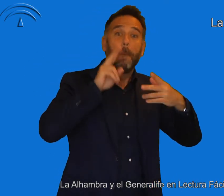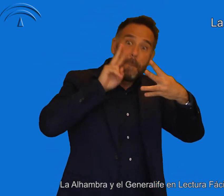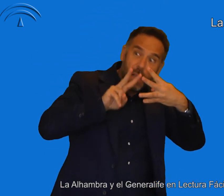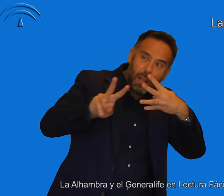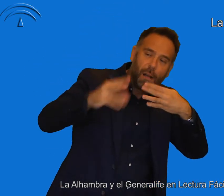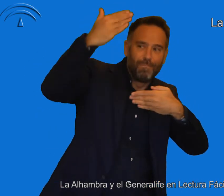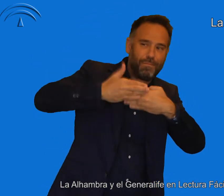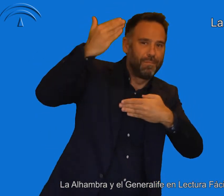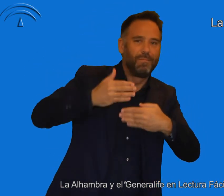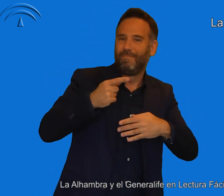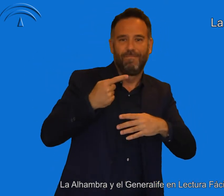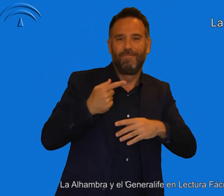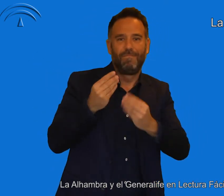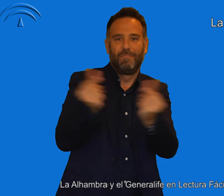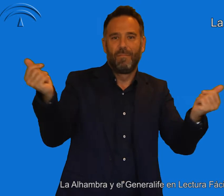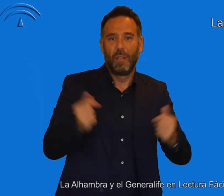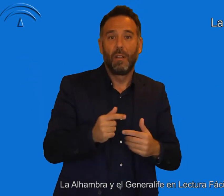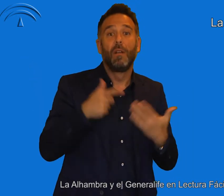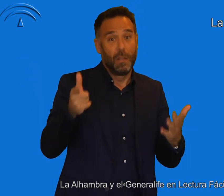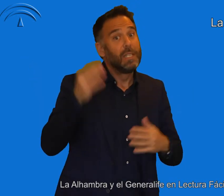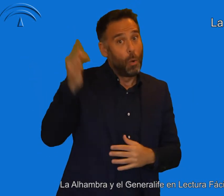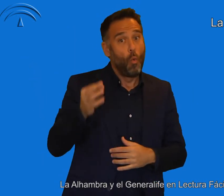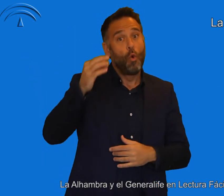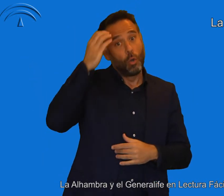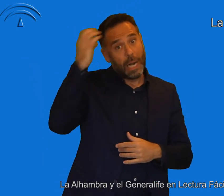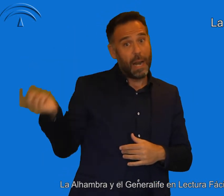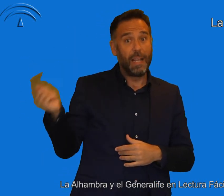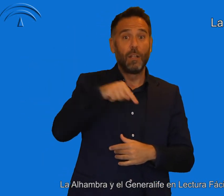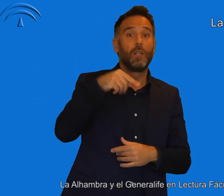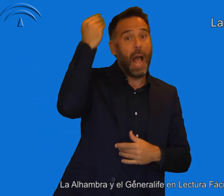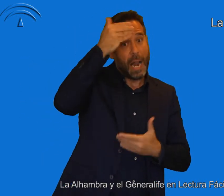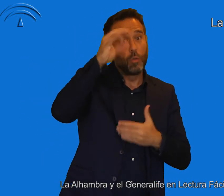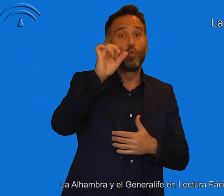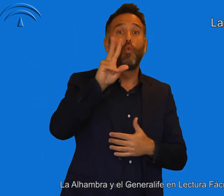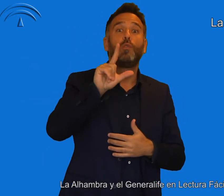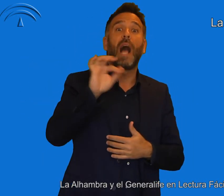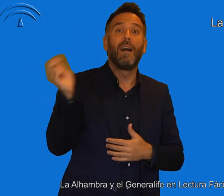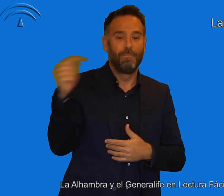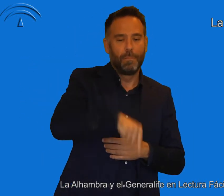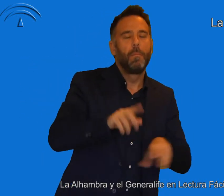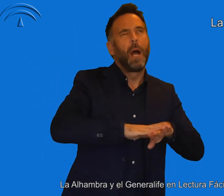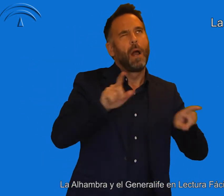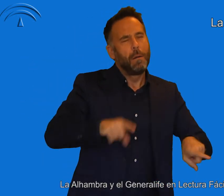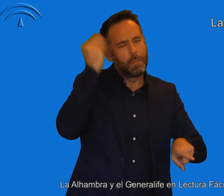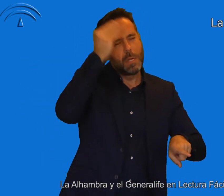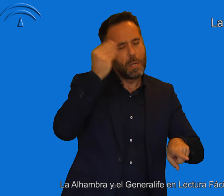fue seguramente el rincón preferido del sultán para pensar y relajarse. Al salir de la sala de las 2